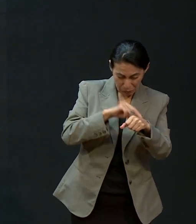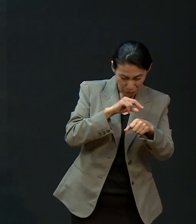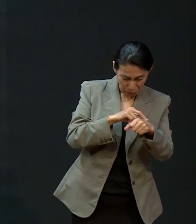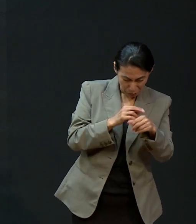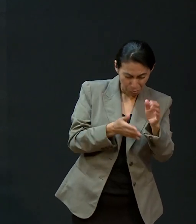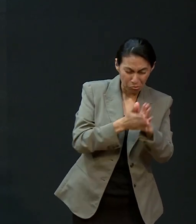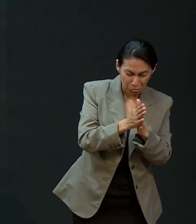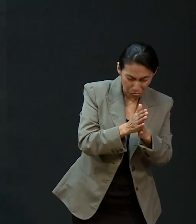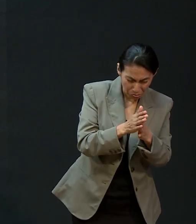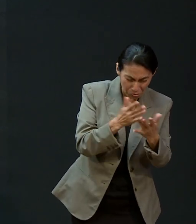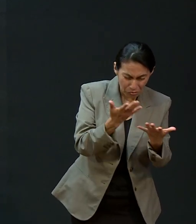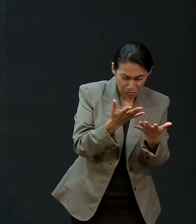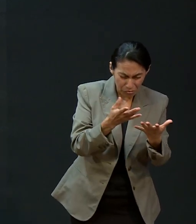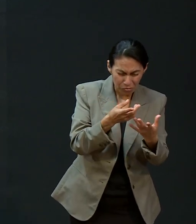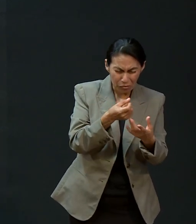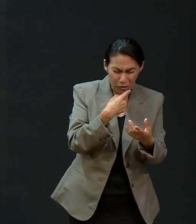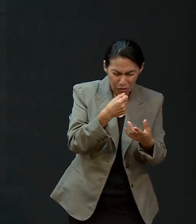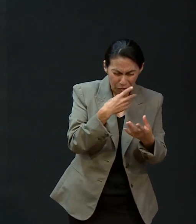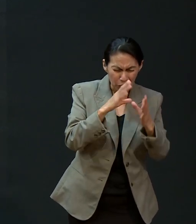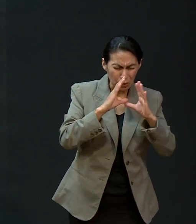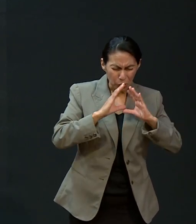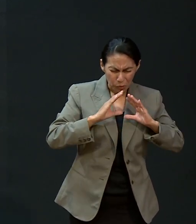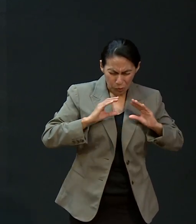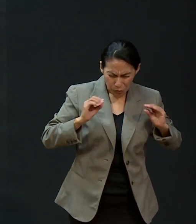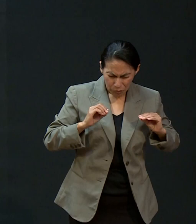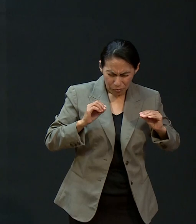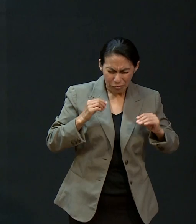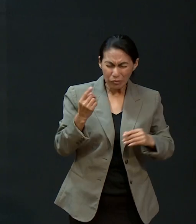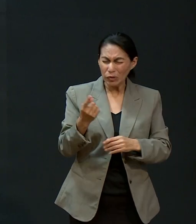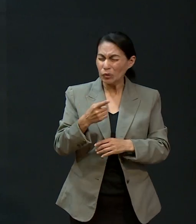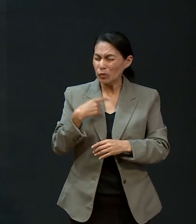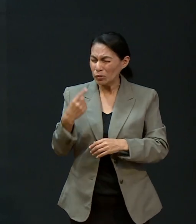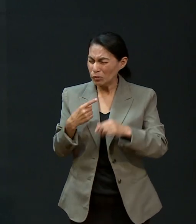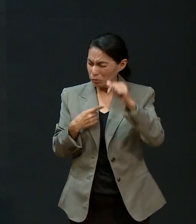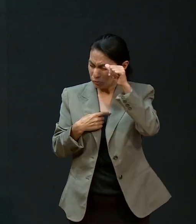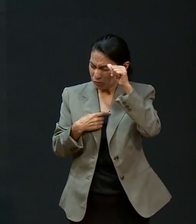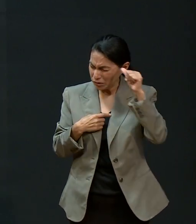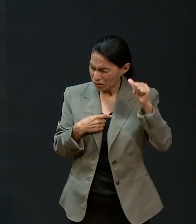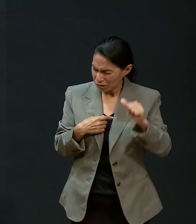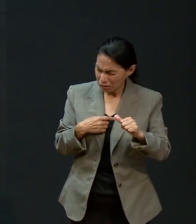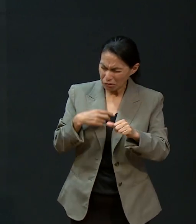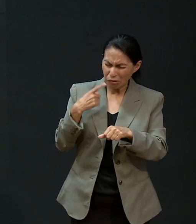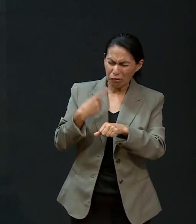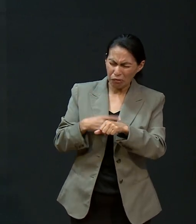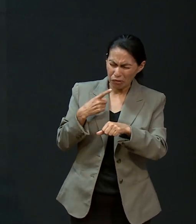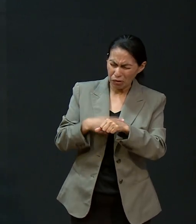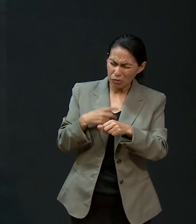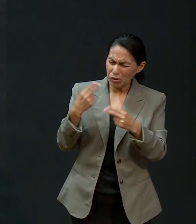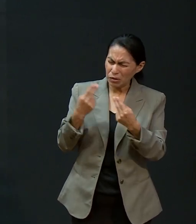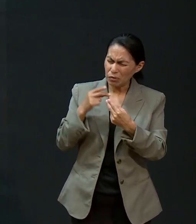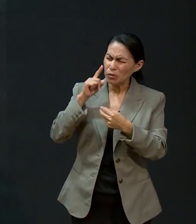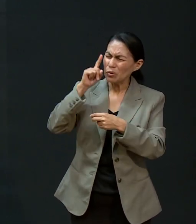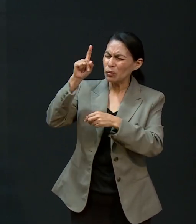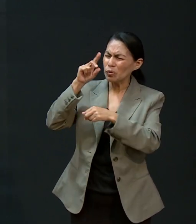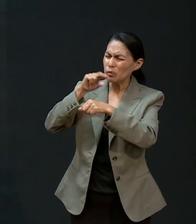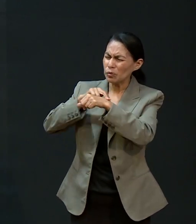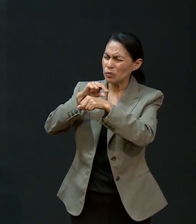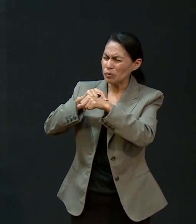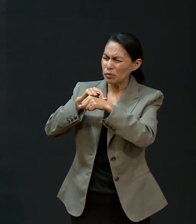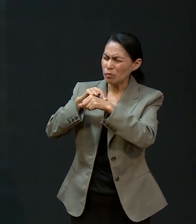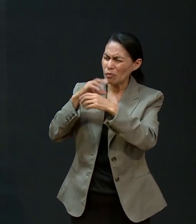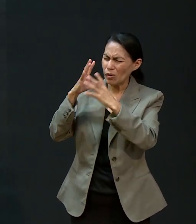estamos enfermos, Señor, asistimos a un doctor. Así que nosotros estamos enfermos de pecado y